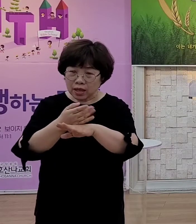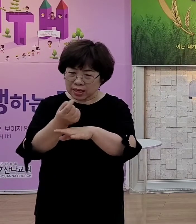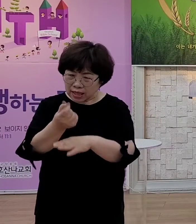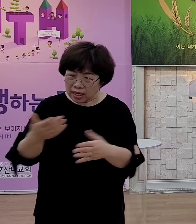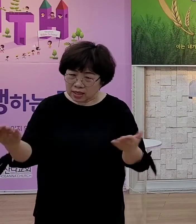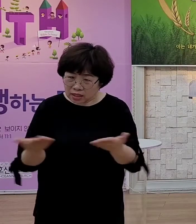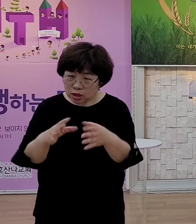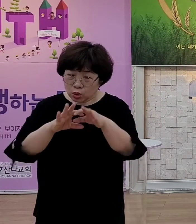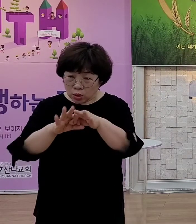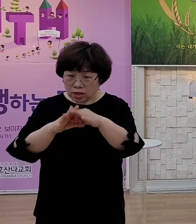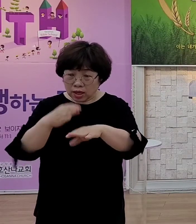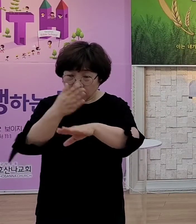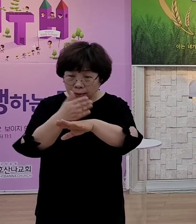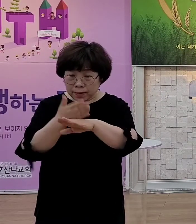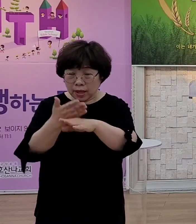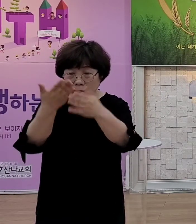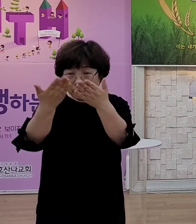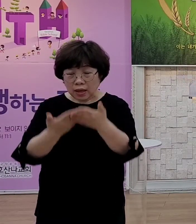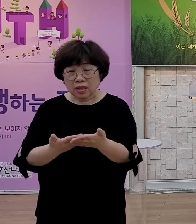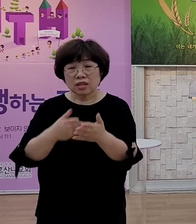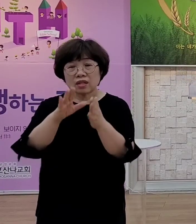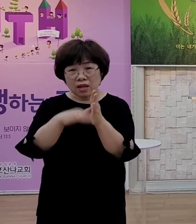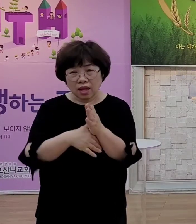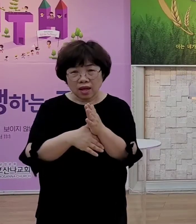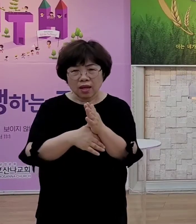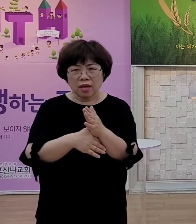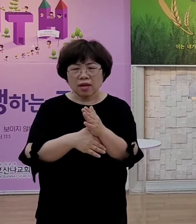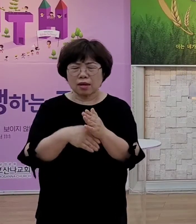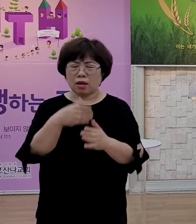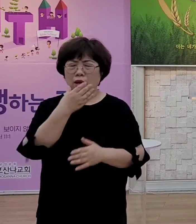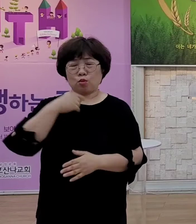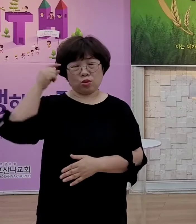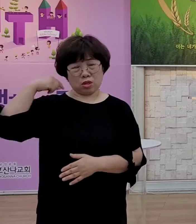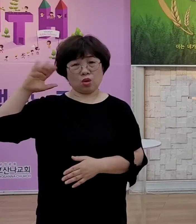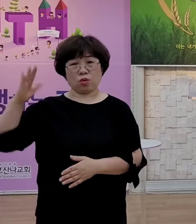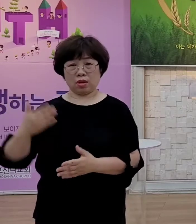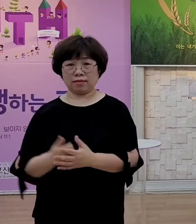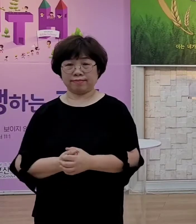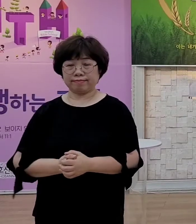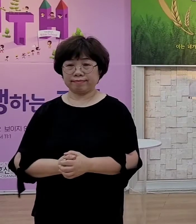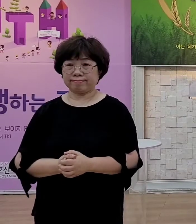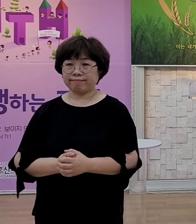것에도 감사할 줄 아는 이게 회복됩니다. 라는 사실.